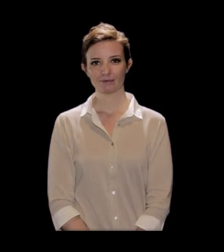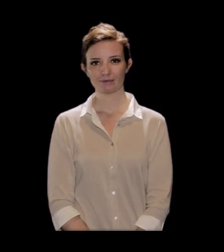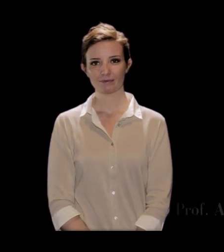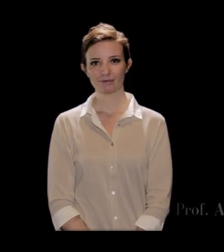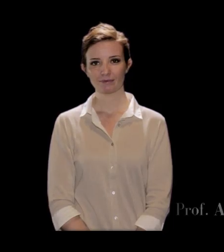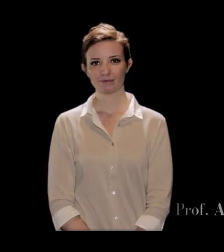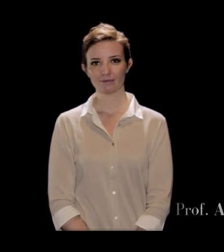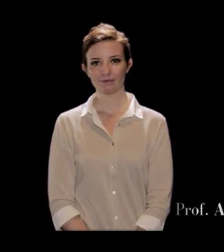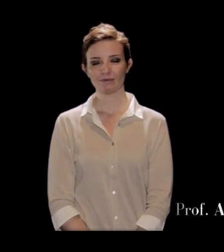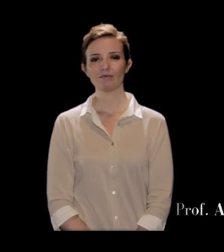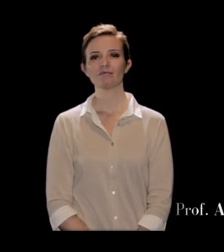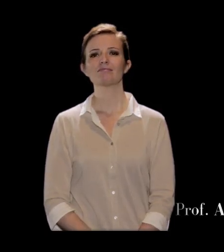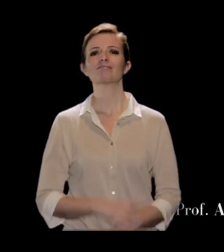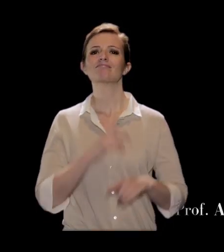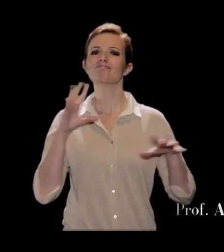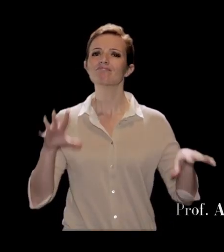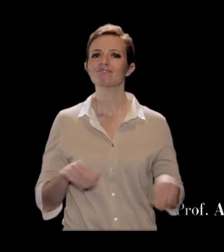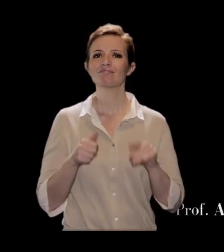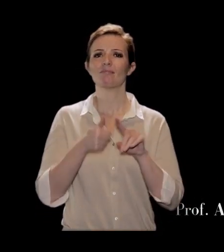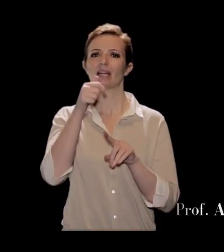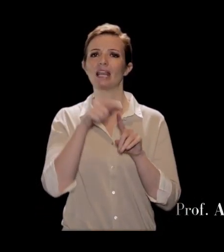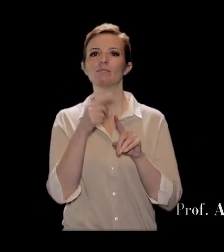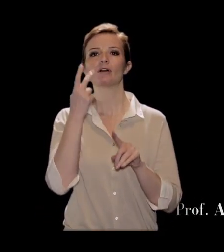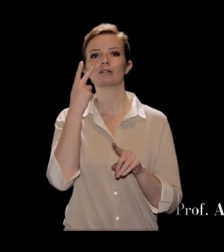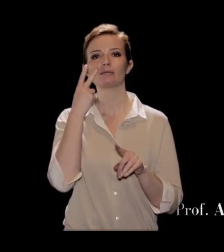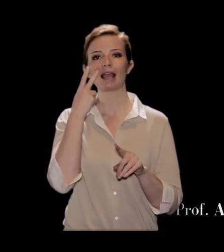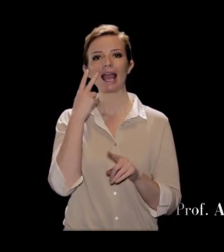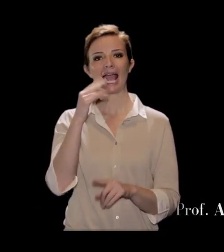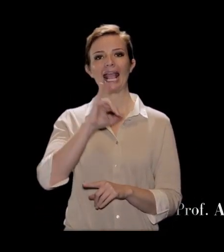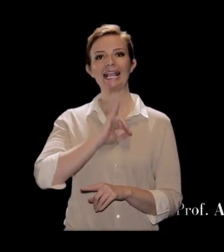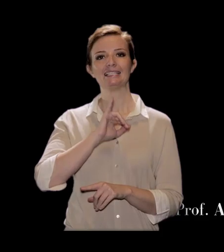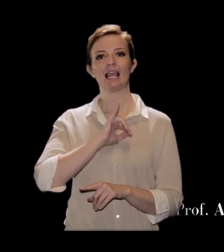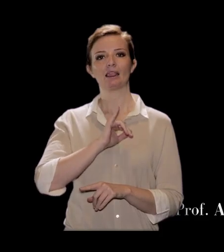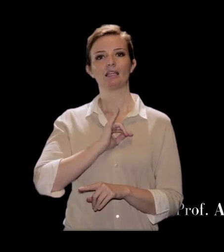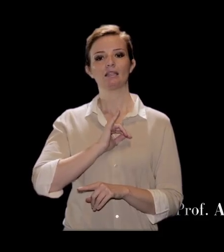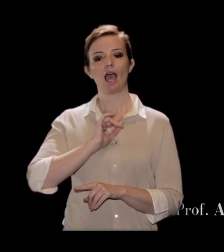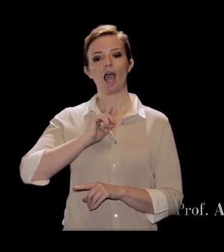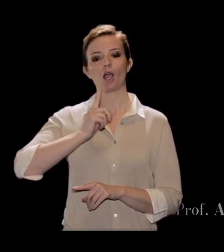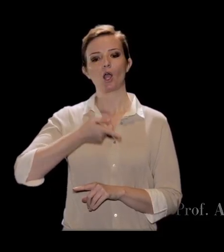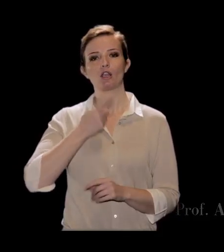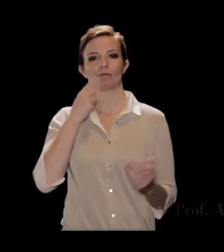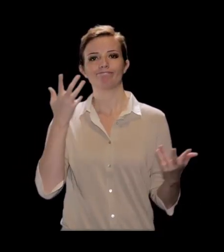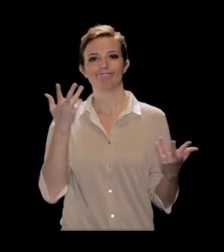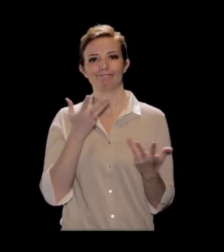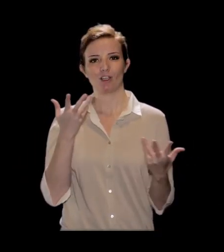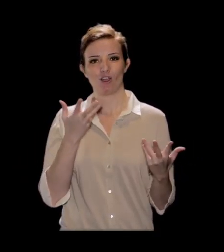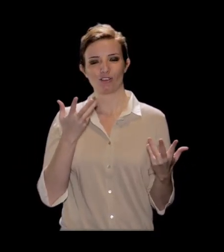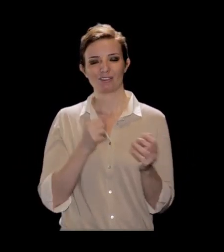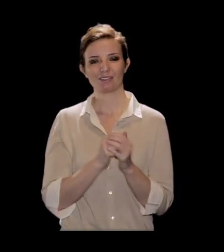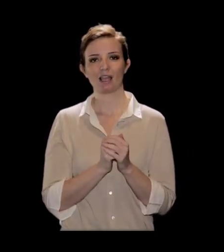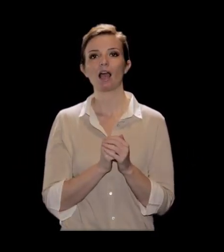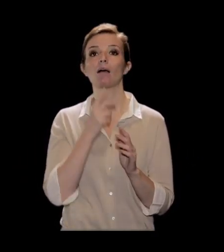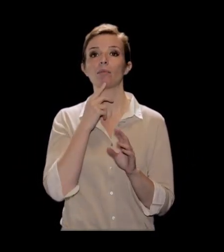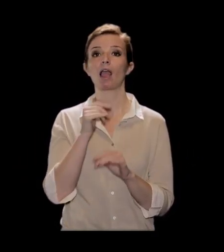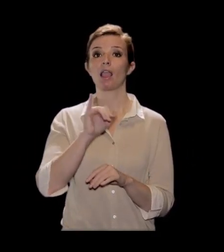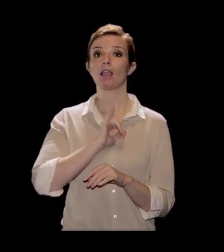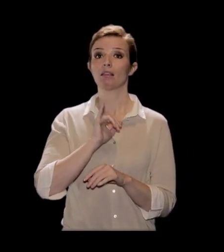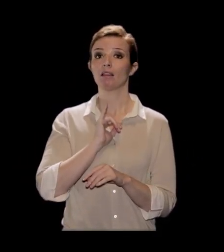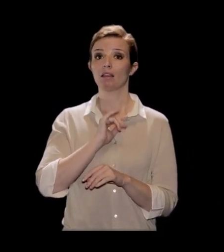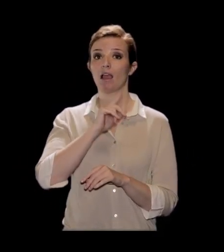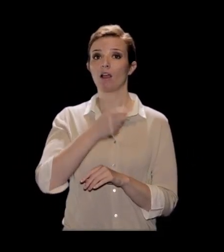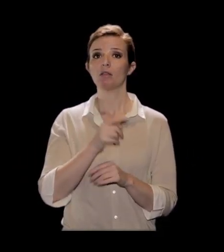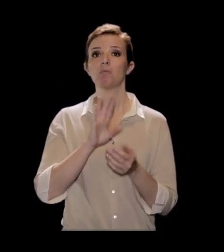Iniziamo a definire che cos'è una identità goniometrica. Un'identità goniometrica corrisponde a un'uguaglianza fra due